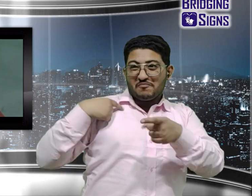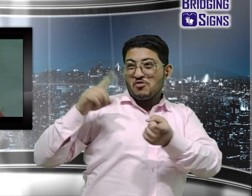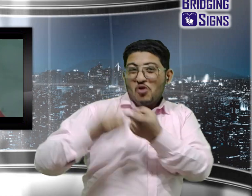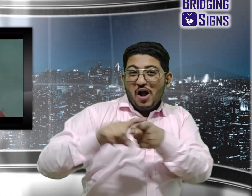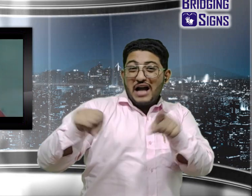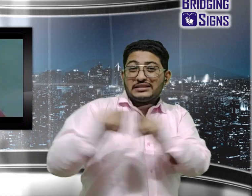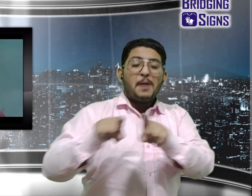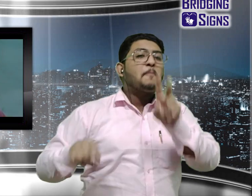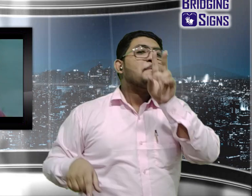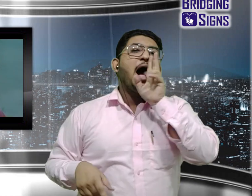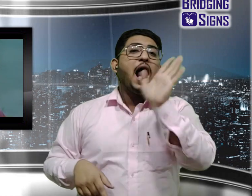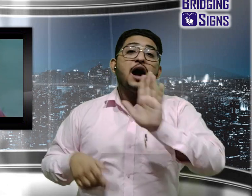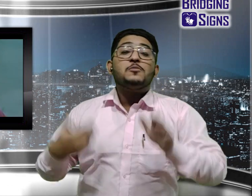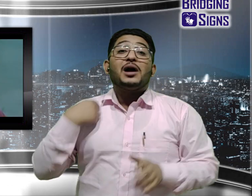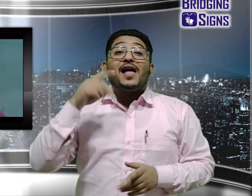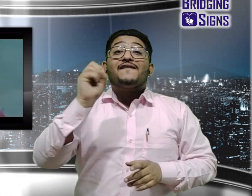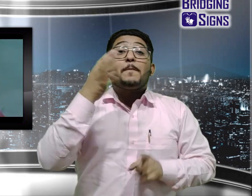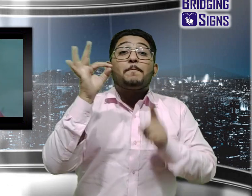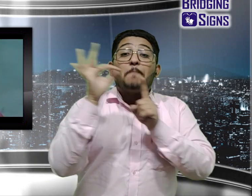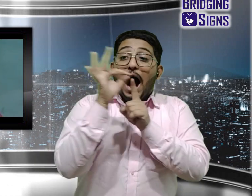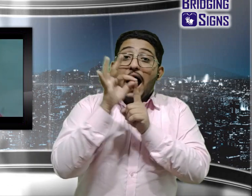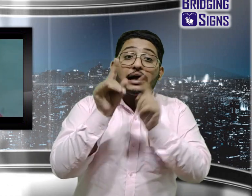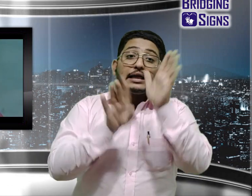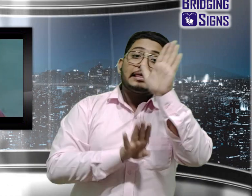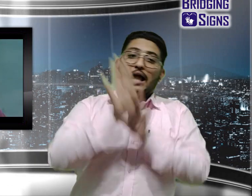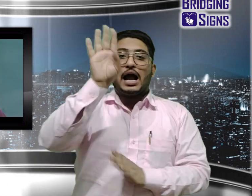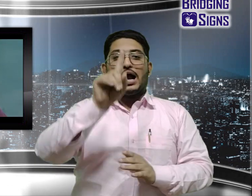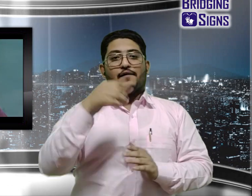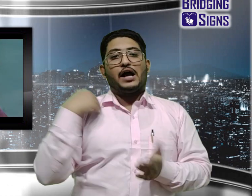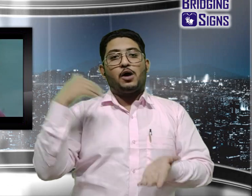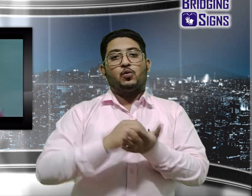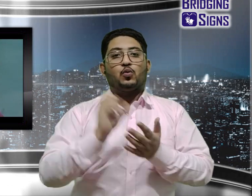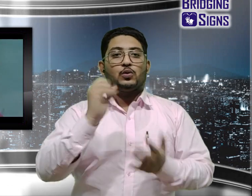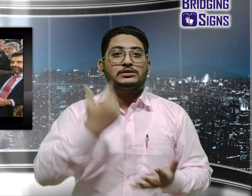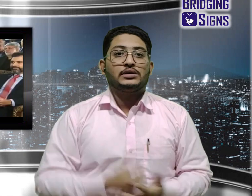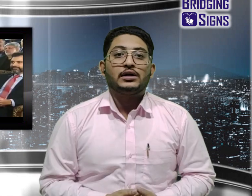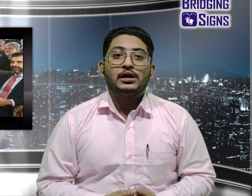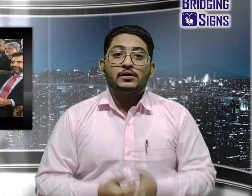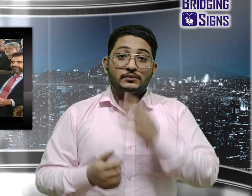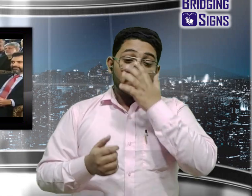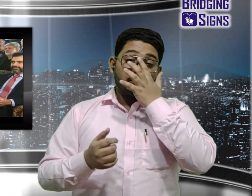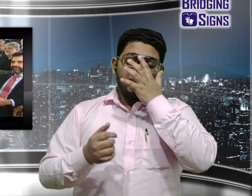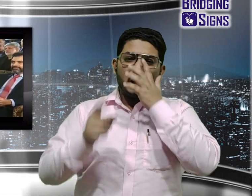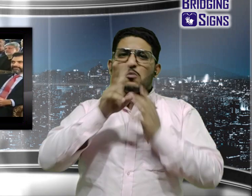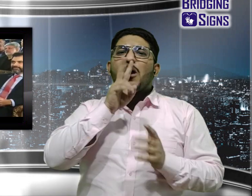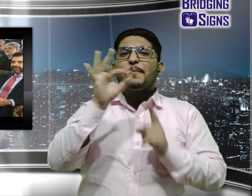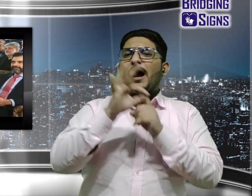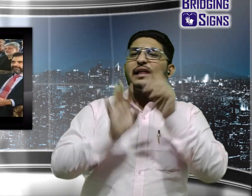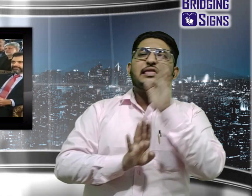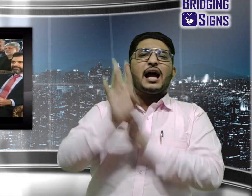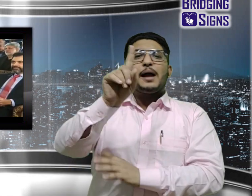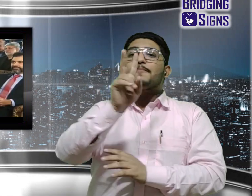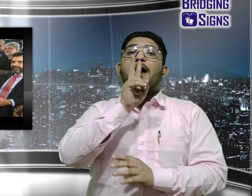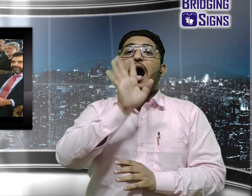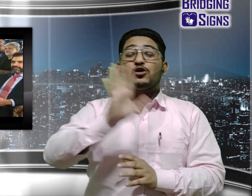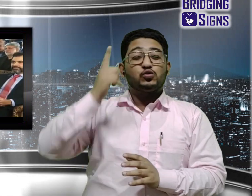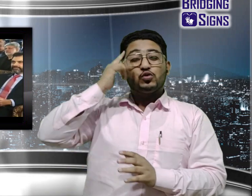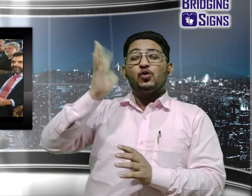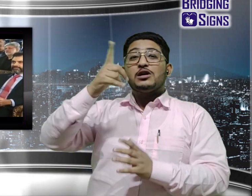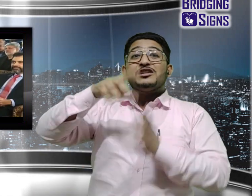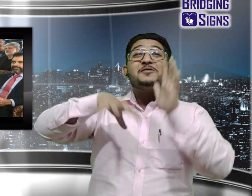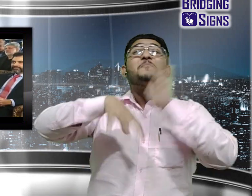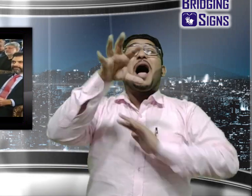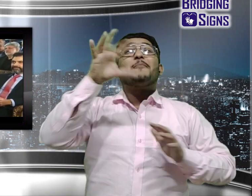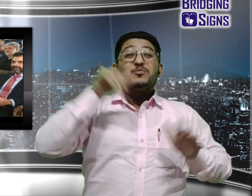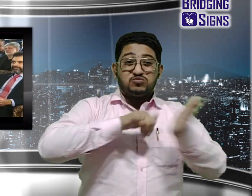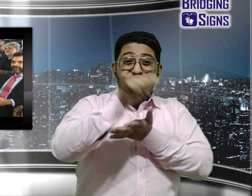है, और मेरा एक सिंपल एजेंडा है कि मुझे पाकिस्तान की तरक्की देखनी है। और ये खाली मेरी, ये कोई यूनिक बात नहीं है, ज़्यादातर पाकिस्तानी